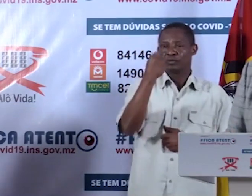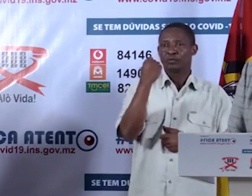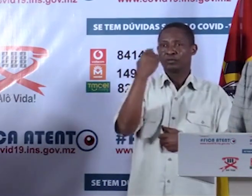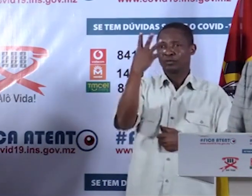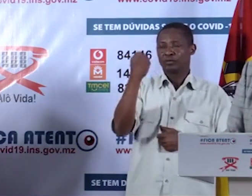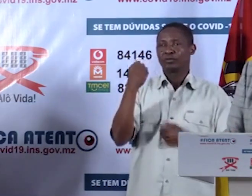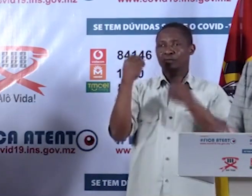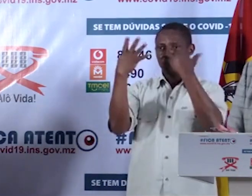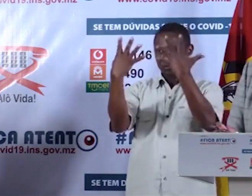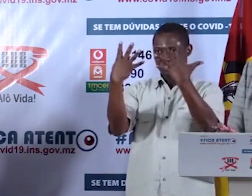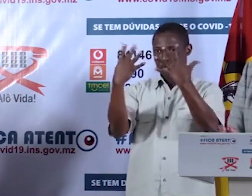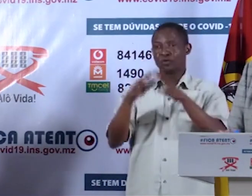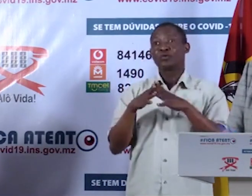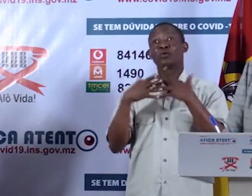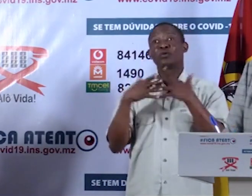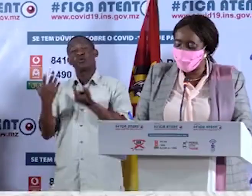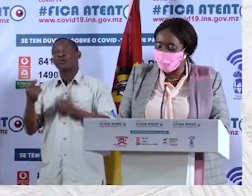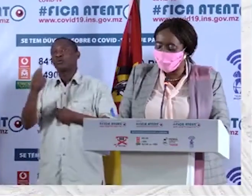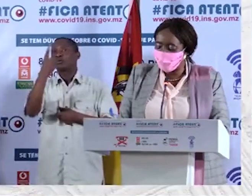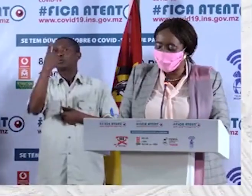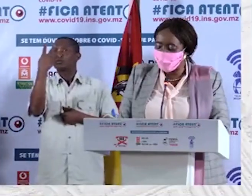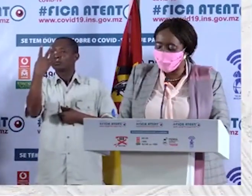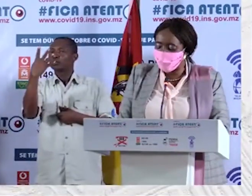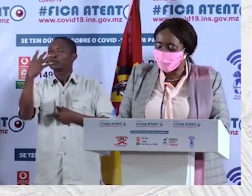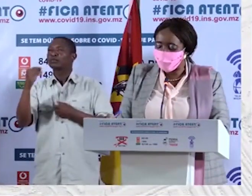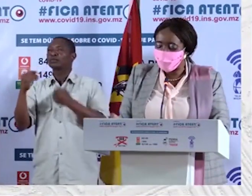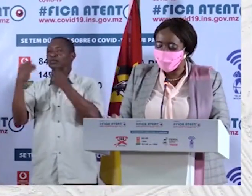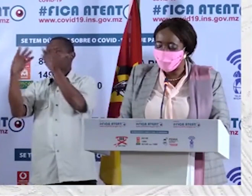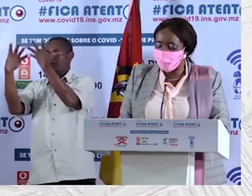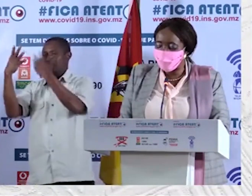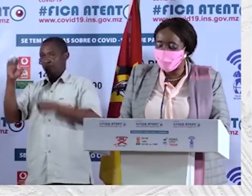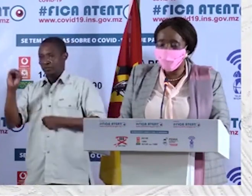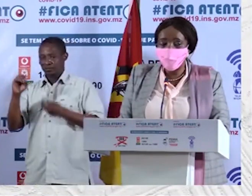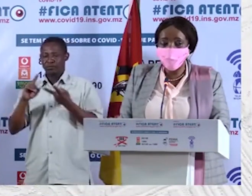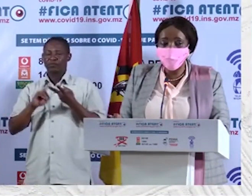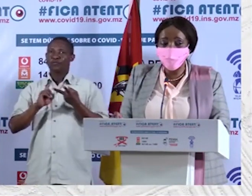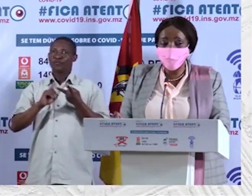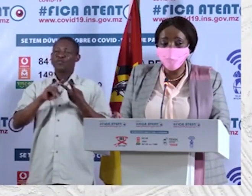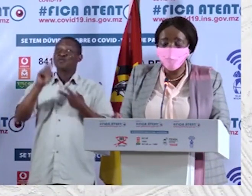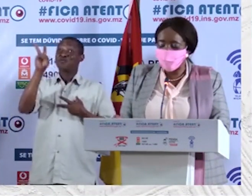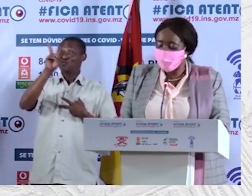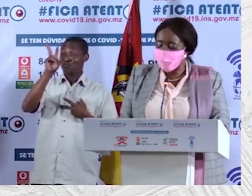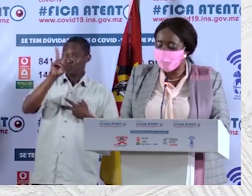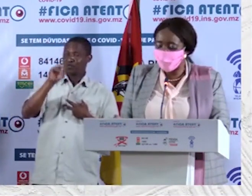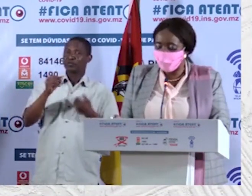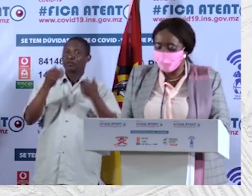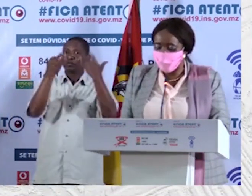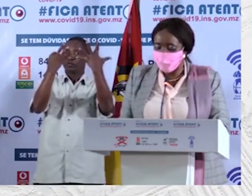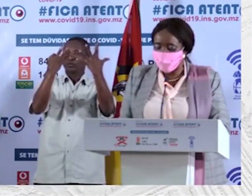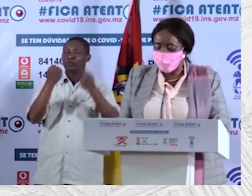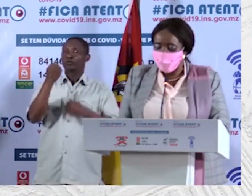82-149 ou 1490, pela Vodacom, com o número